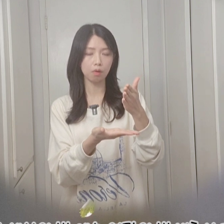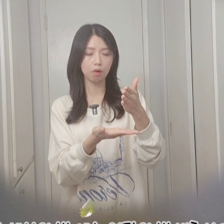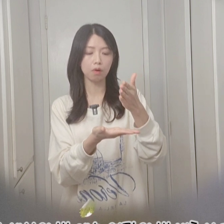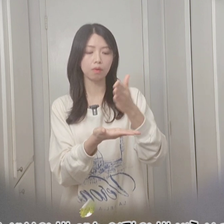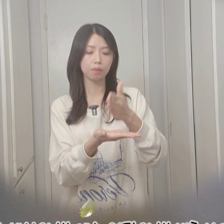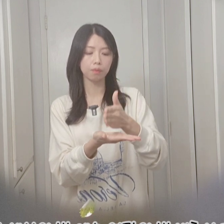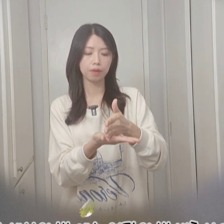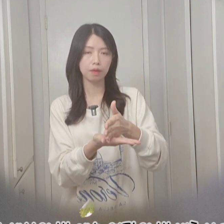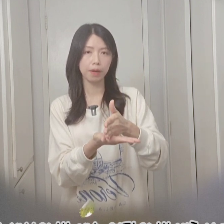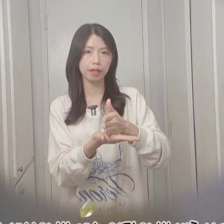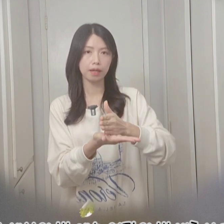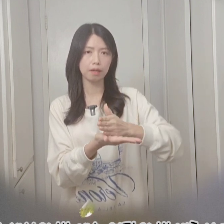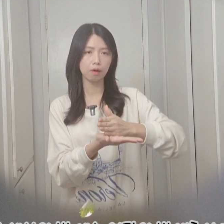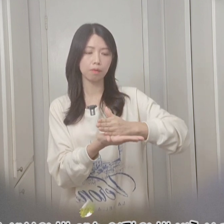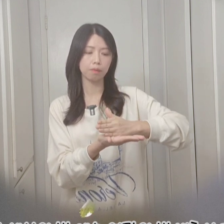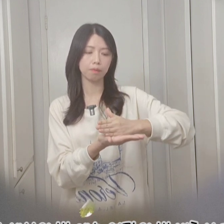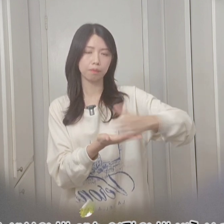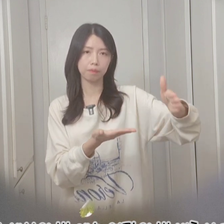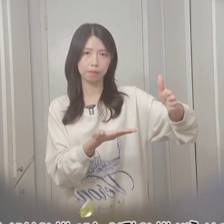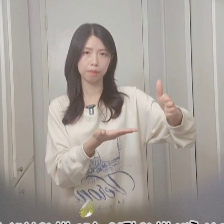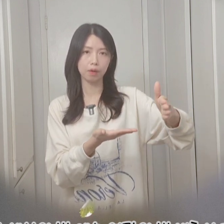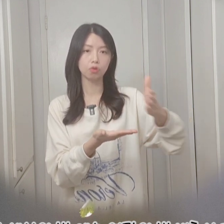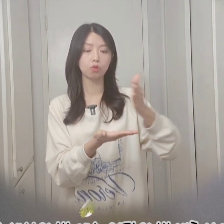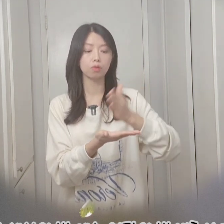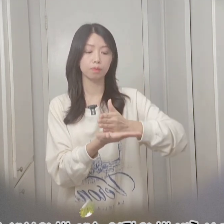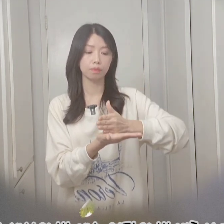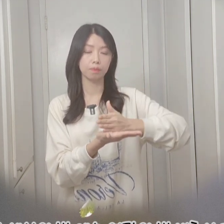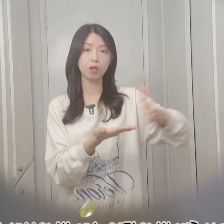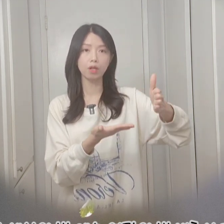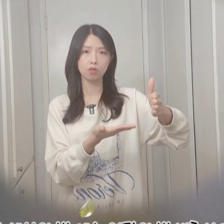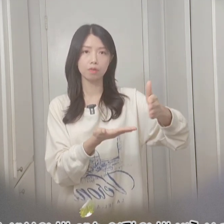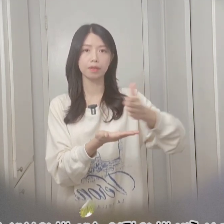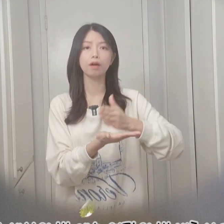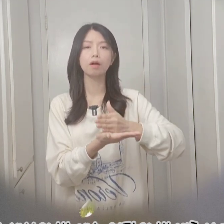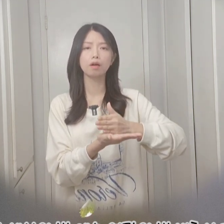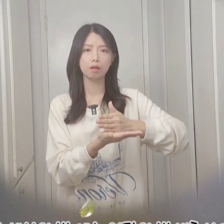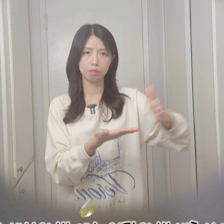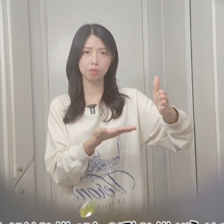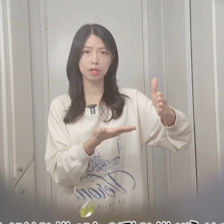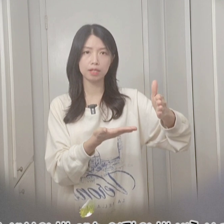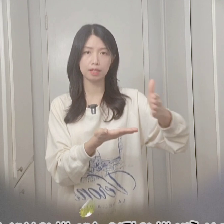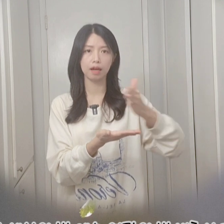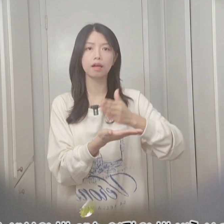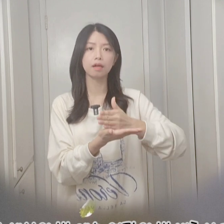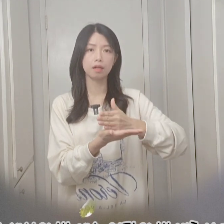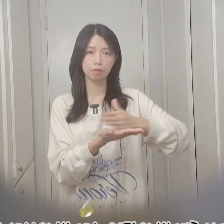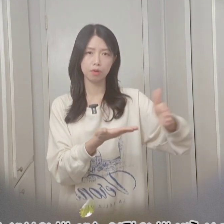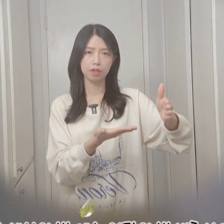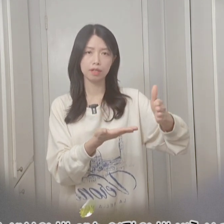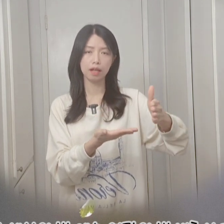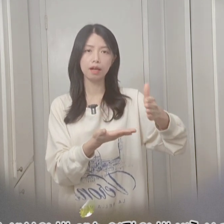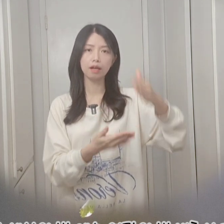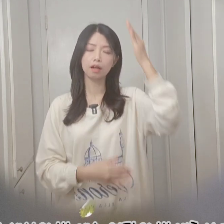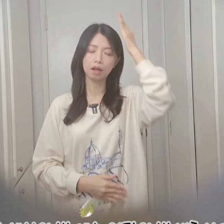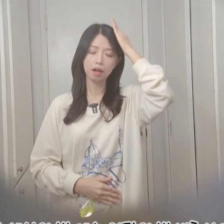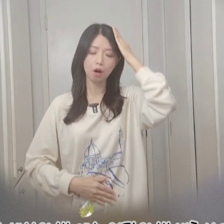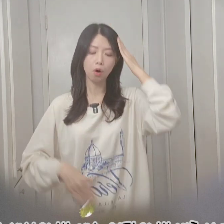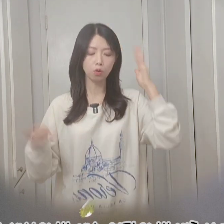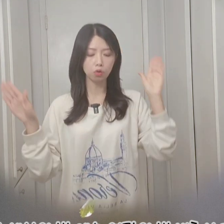세워서 이 바닥에서 밖으로 밀어내 주시면 돼요. 물리치다,